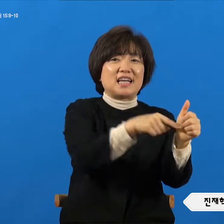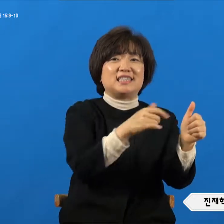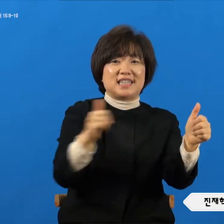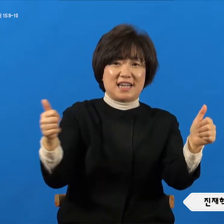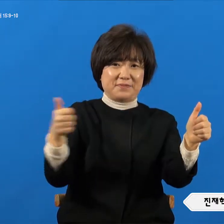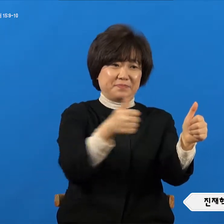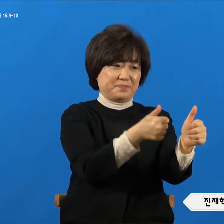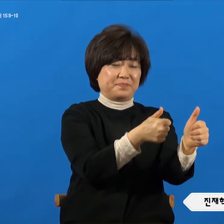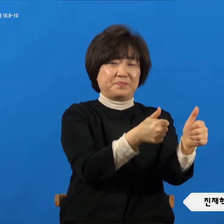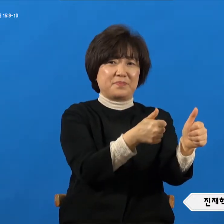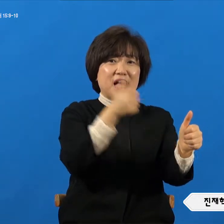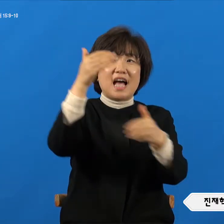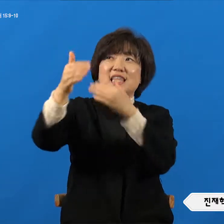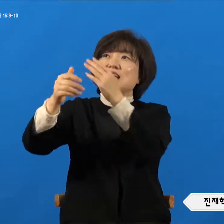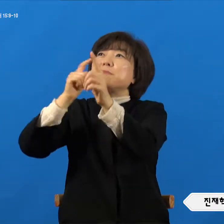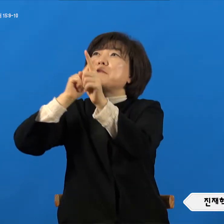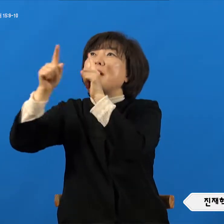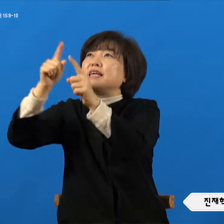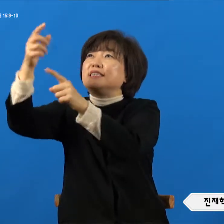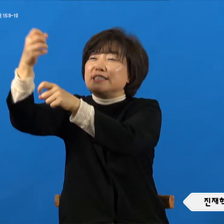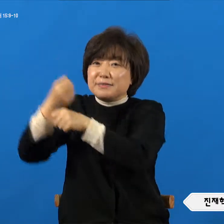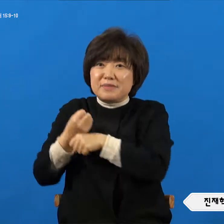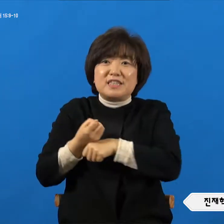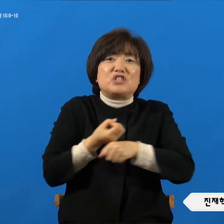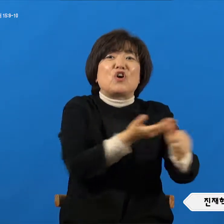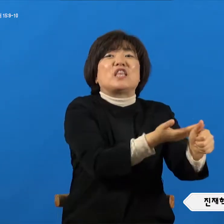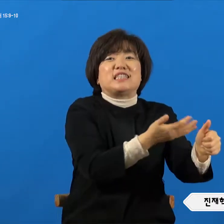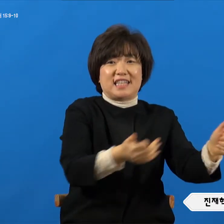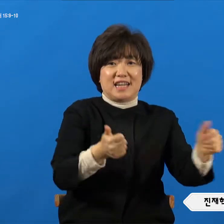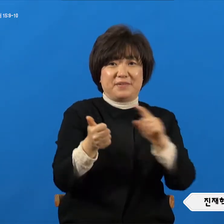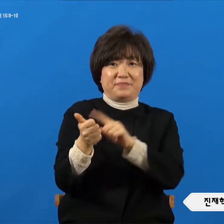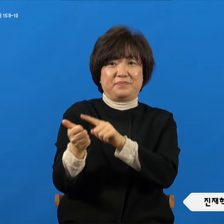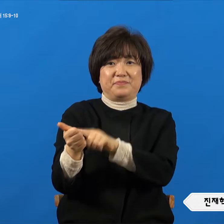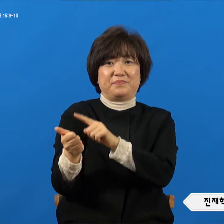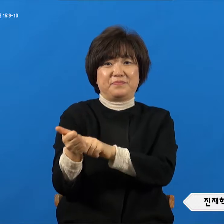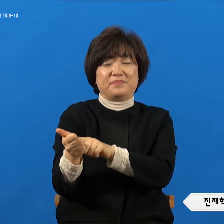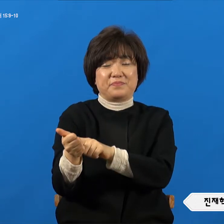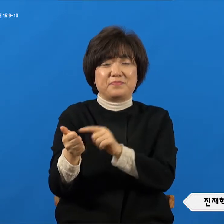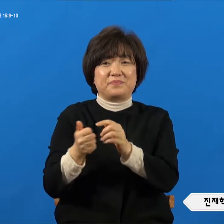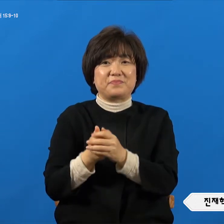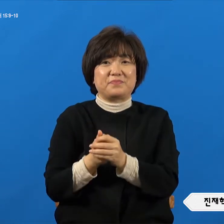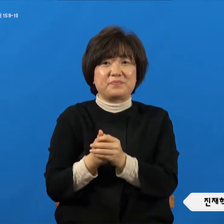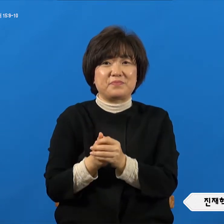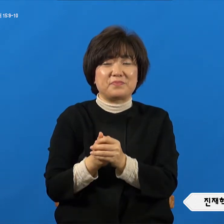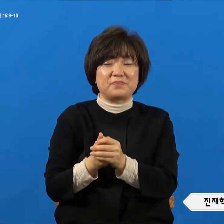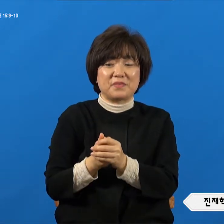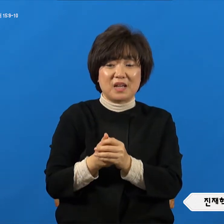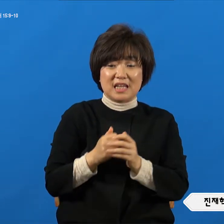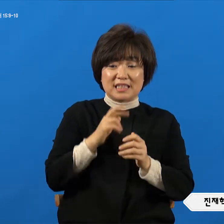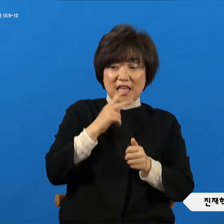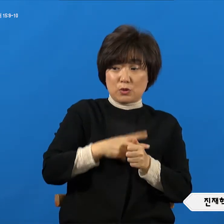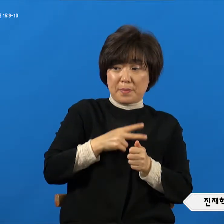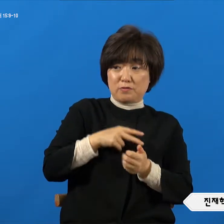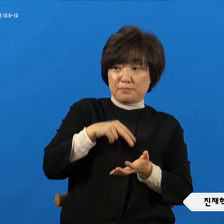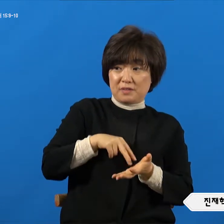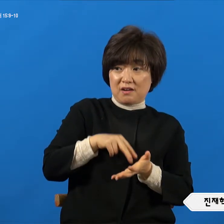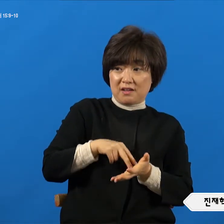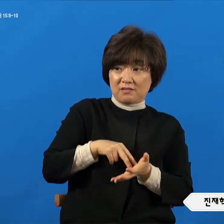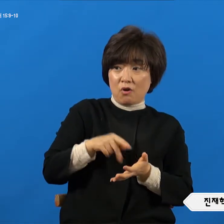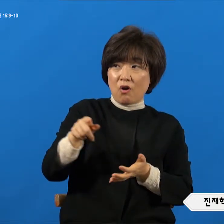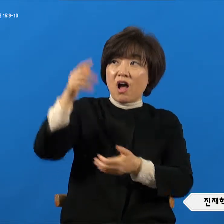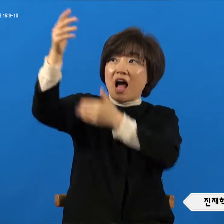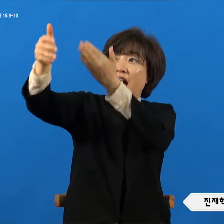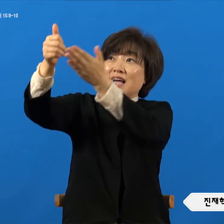복음을 확실하게 전한 사람입니다. 하나님이 내게 보내신 사람이라고 이야기할 수